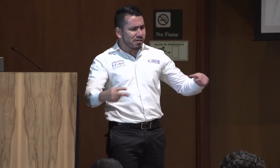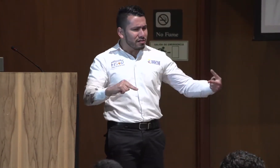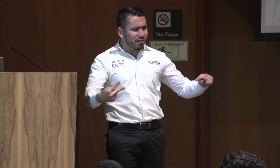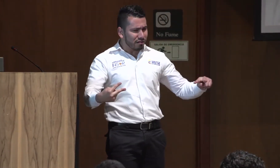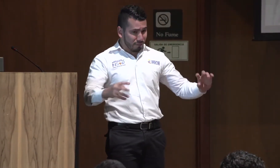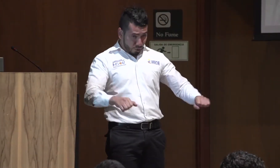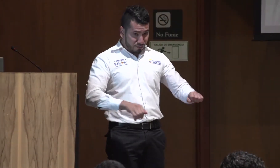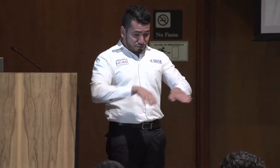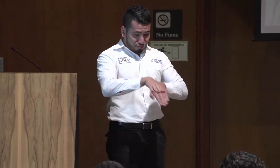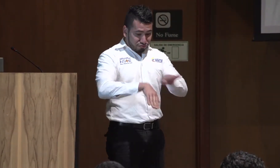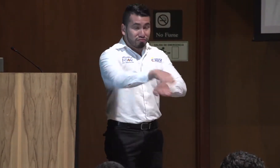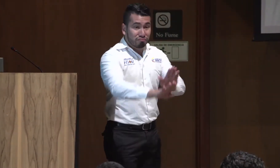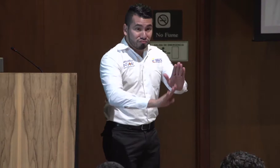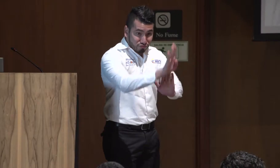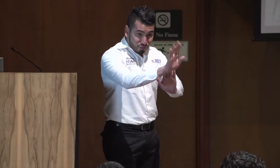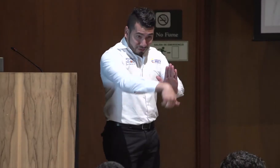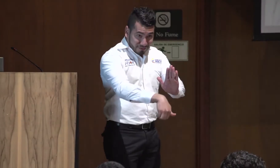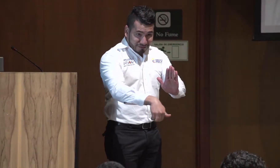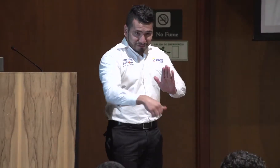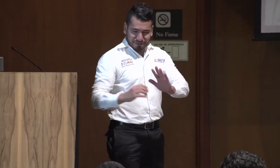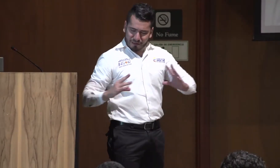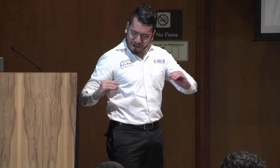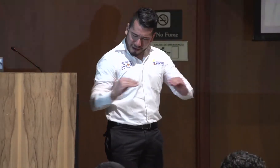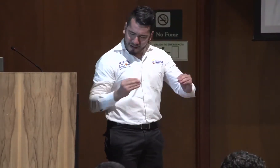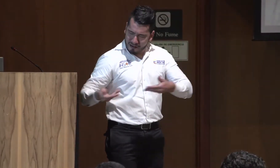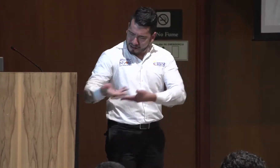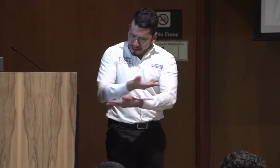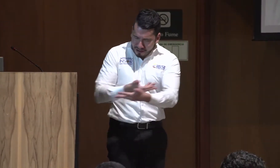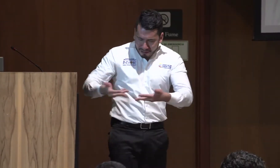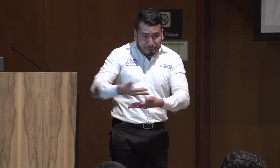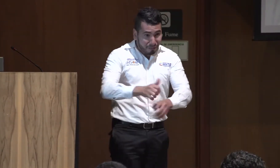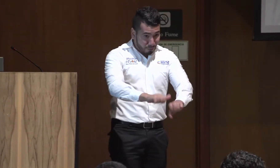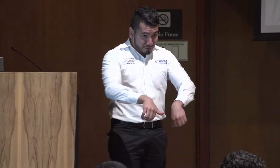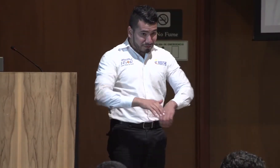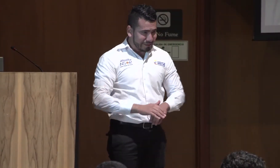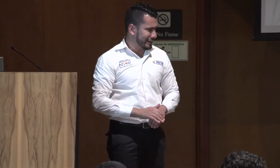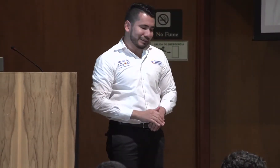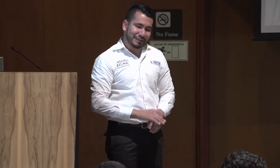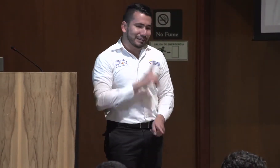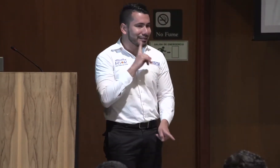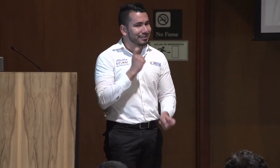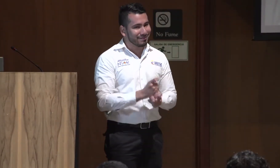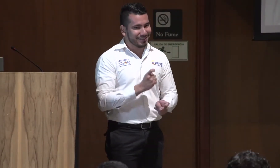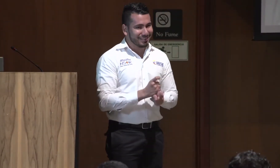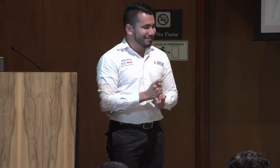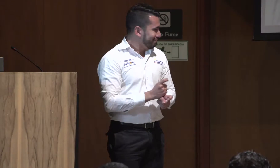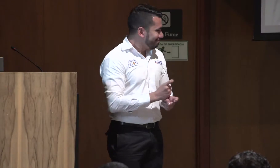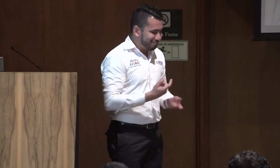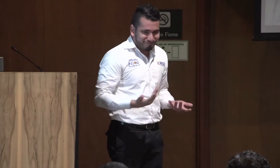avanzamos en poder hablar y en poder conversar. Creo que con esto lo que hacemos